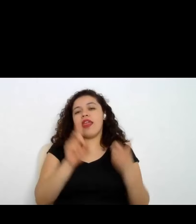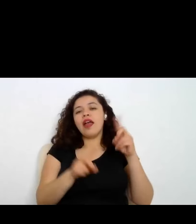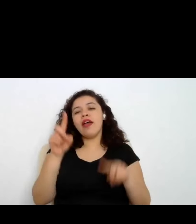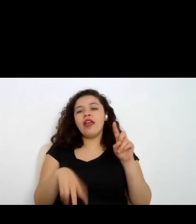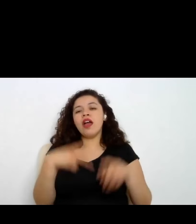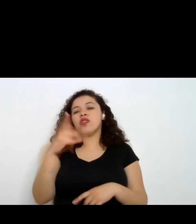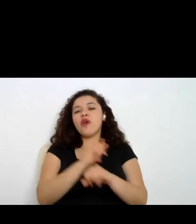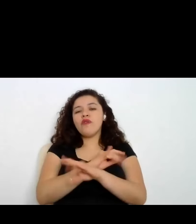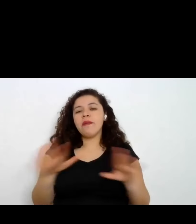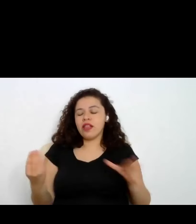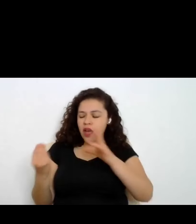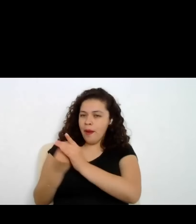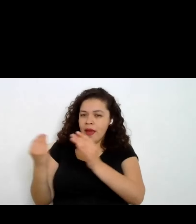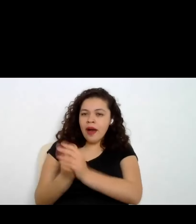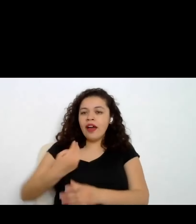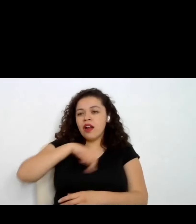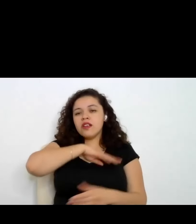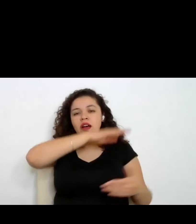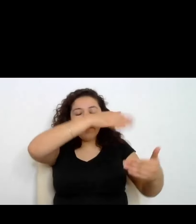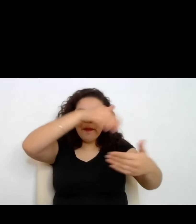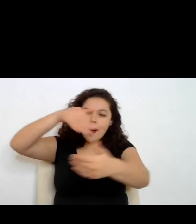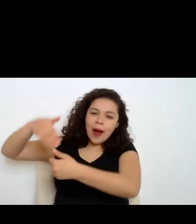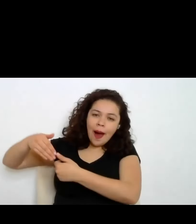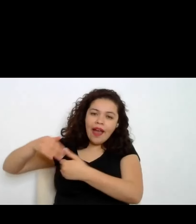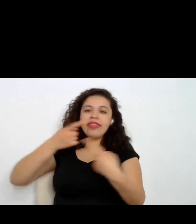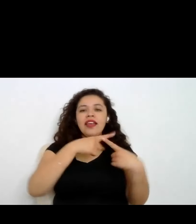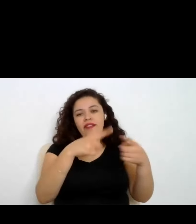de datos personales que estemos recabando.